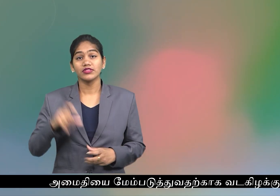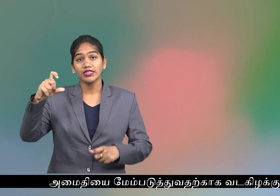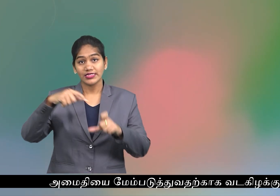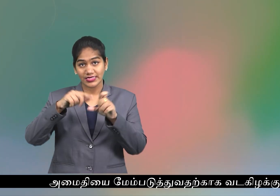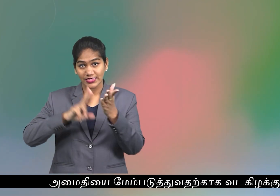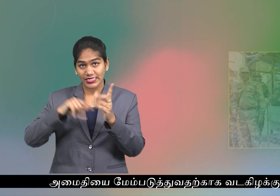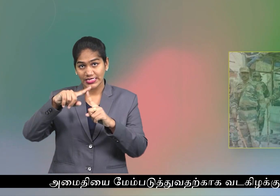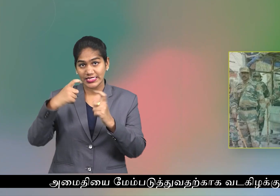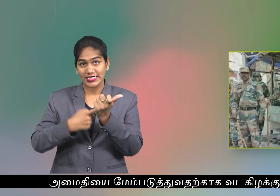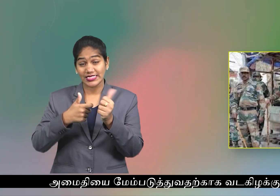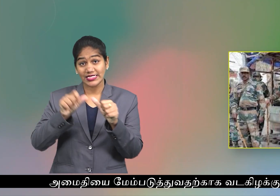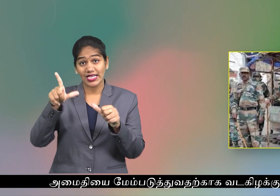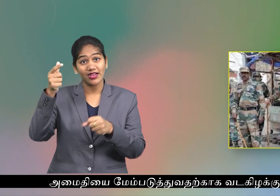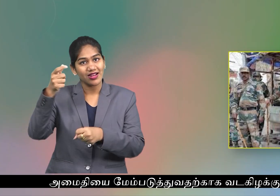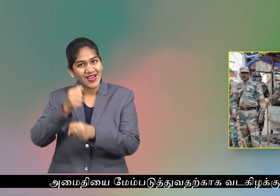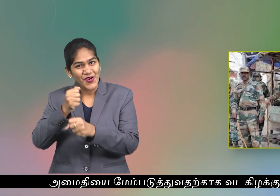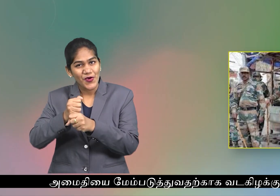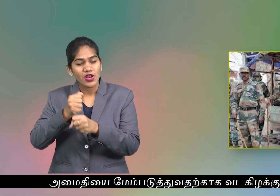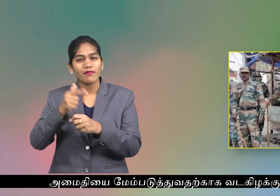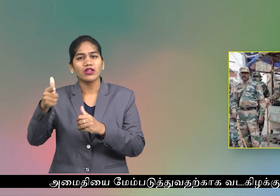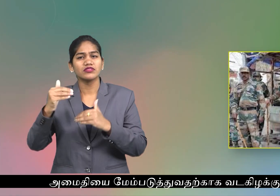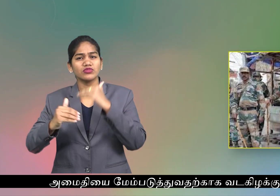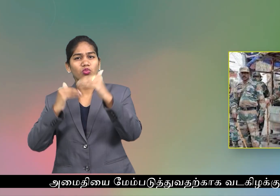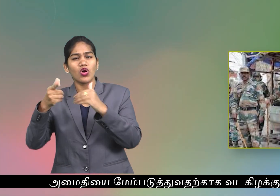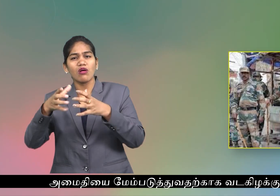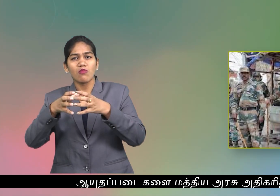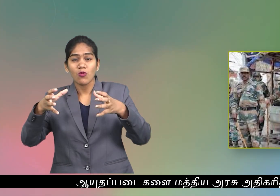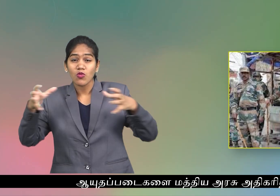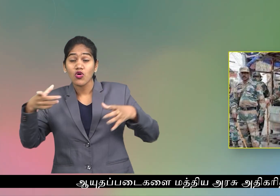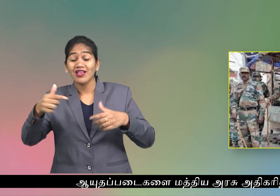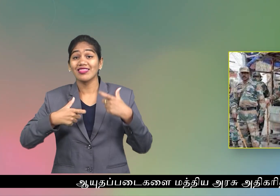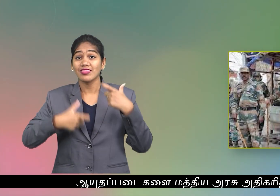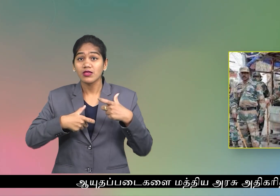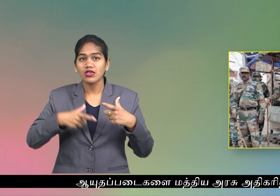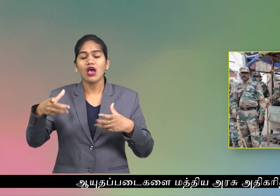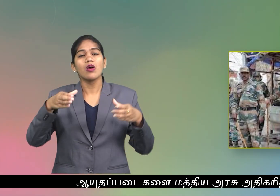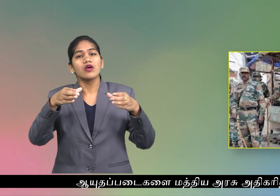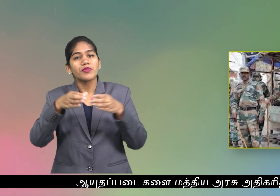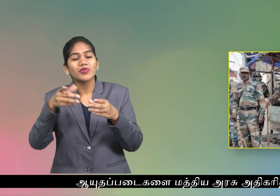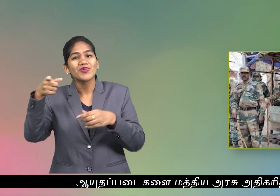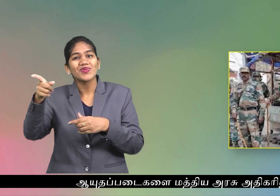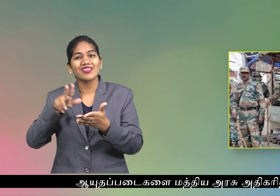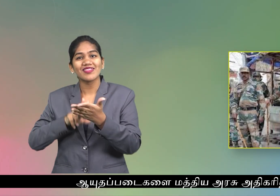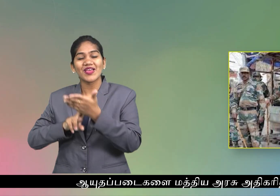அமைதியை மேம்படுத்துவதற்காக வடகிழக்கு பகுதியில் ஆயுதப்படைகளை மத்திய அரசு